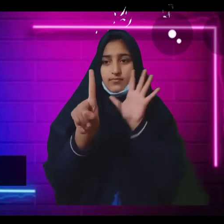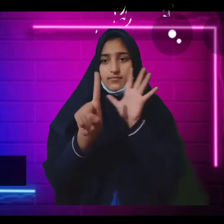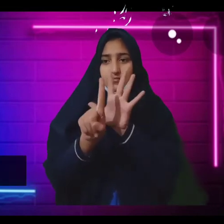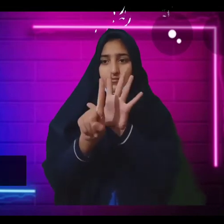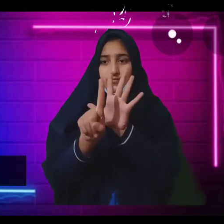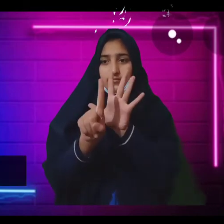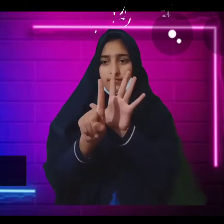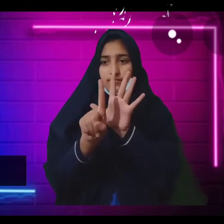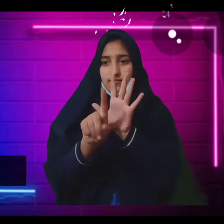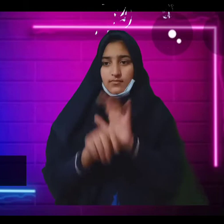इमाम,